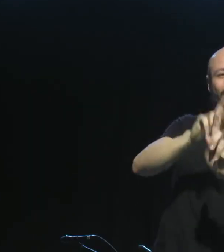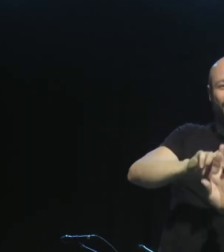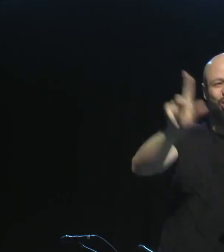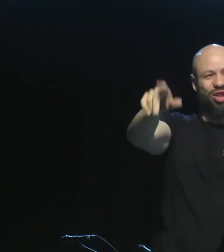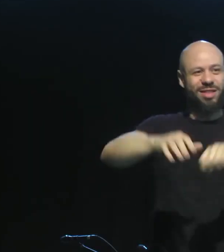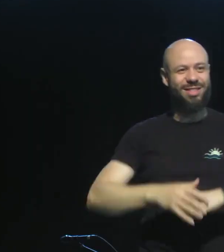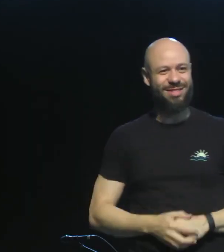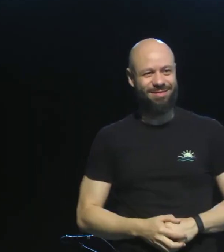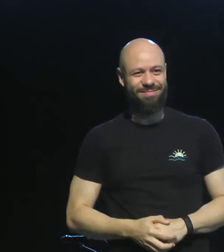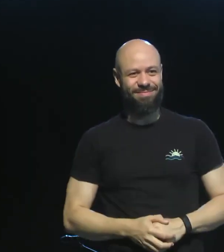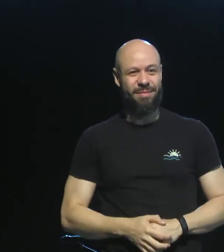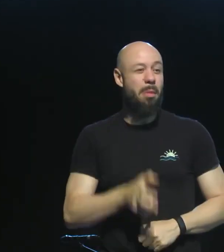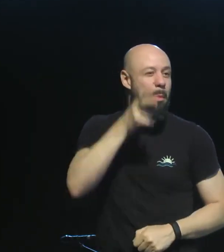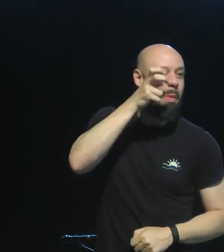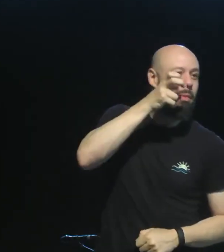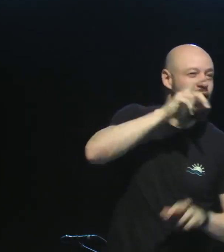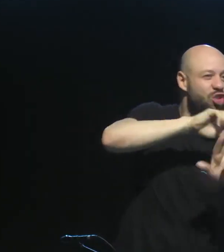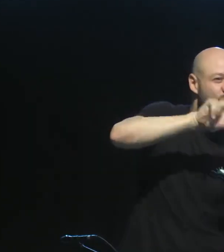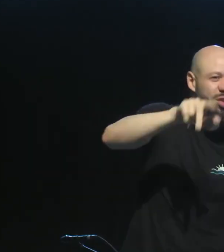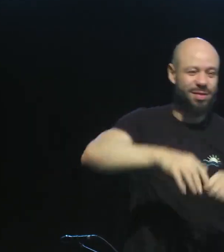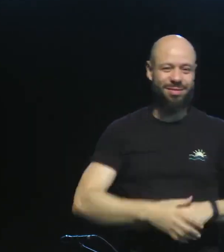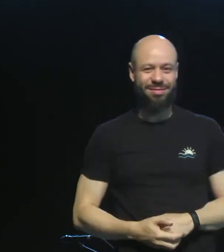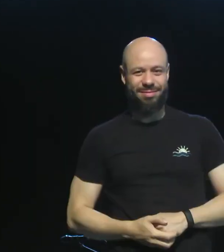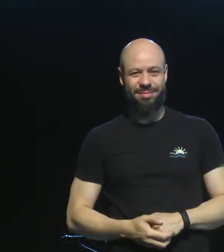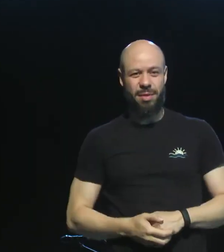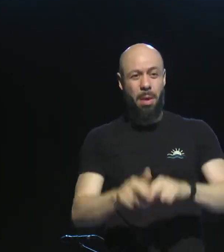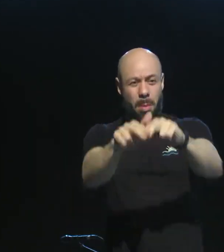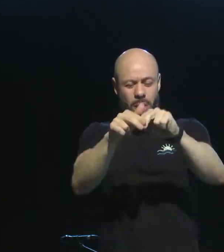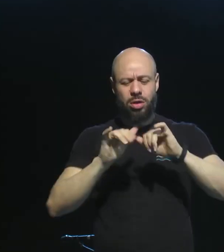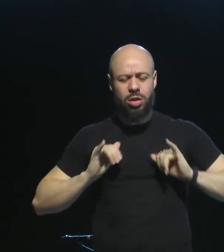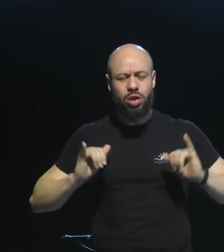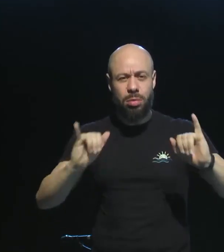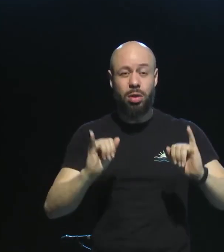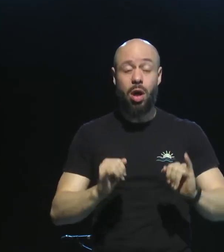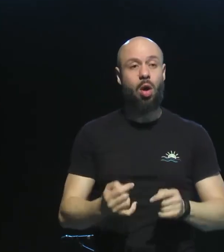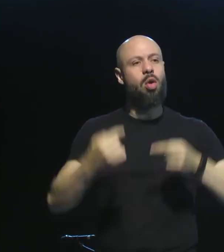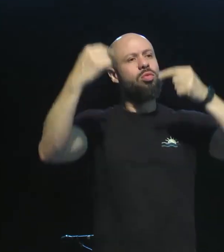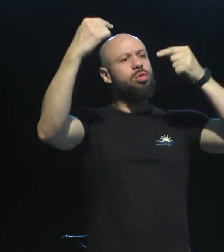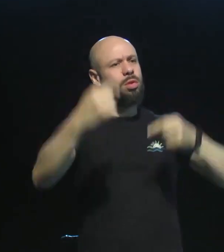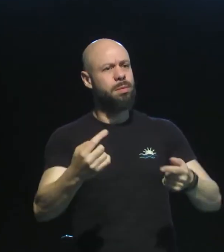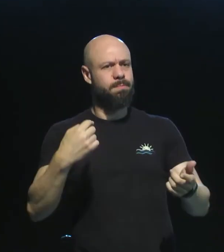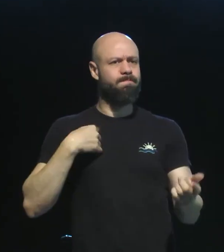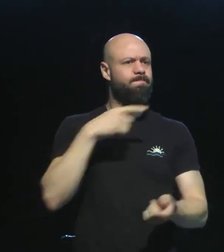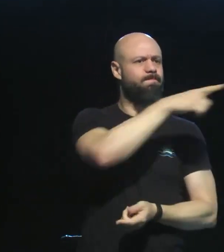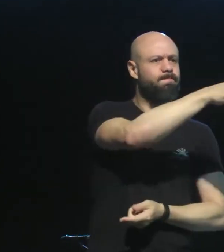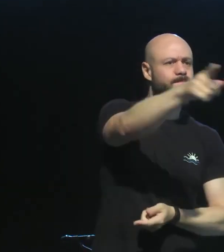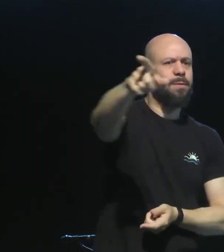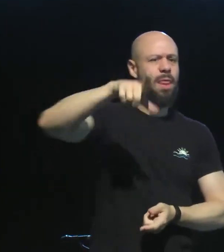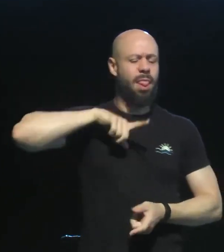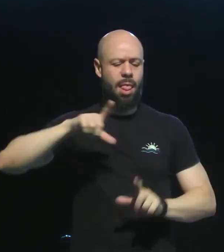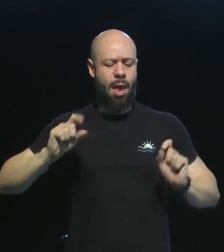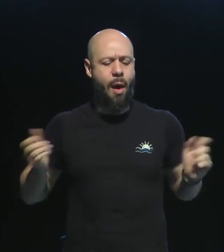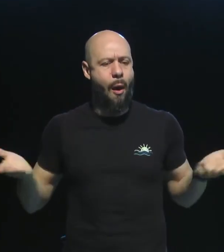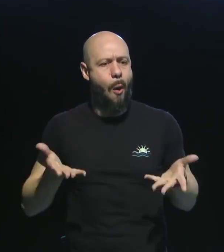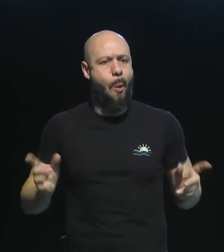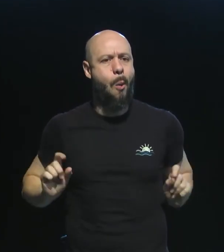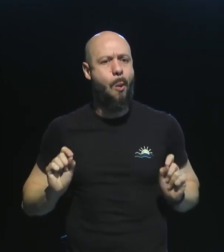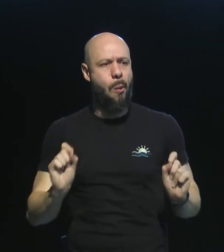percebo, são diferentes. Por isso, o maior desafio que eu e você hoje corremos